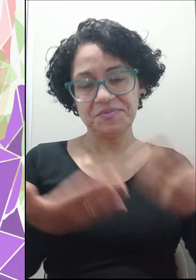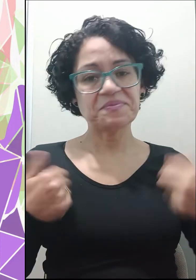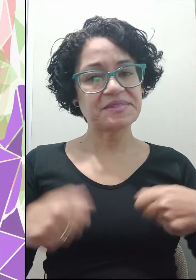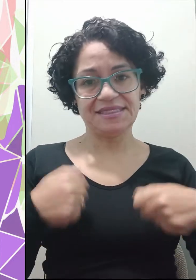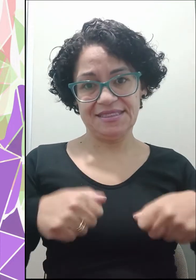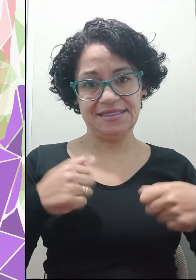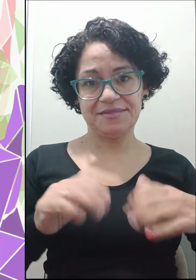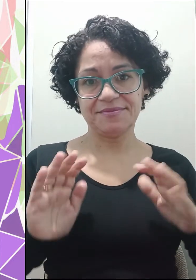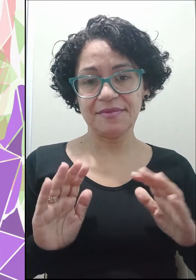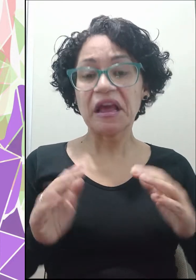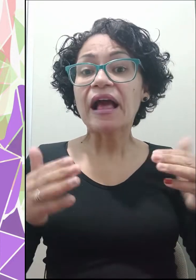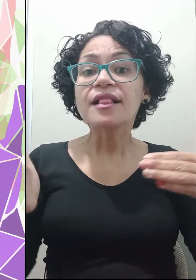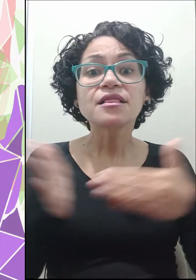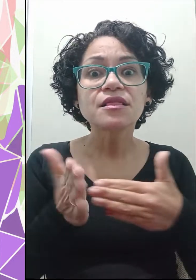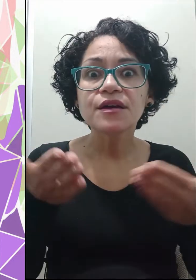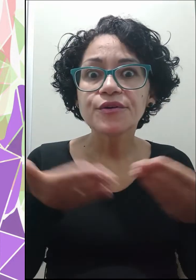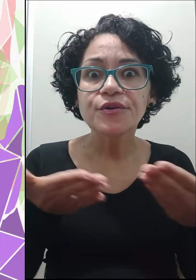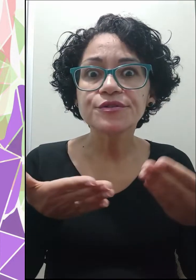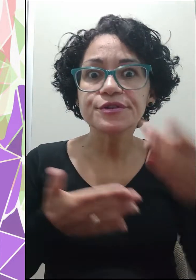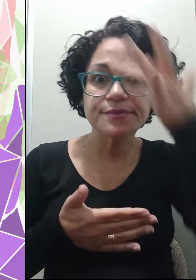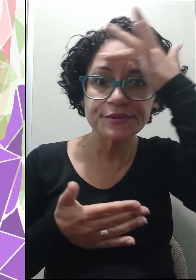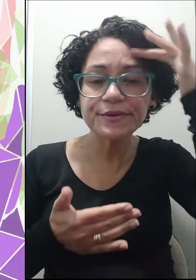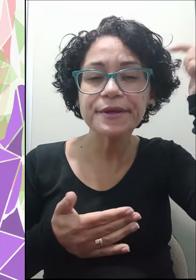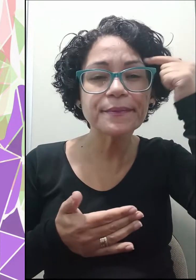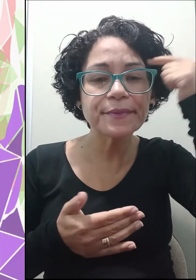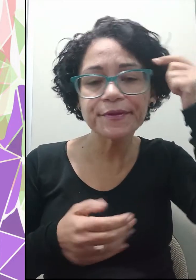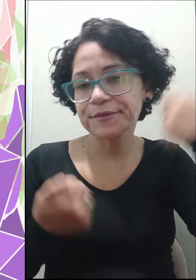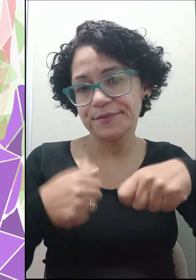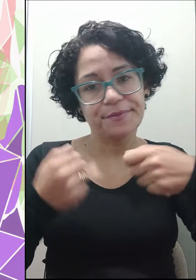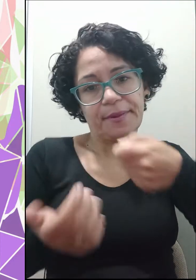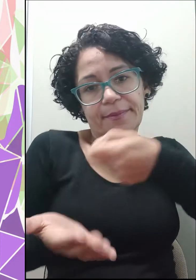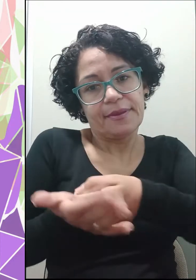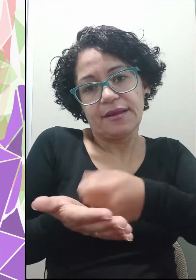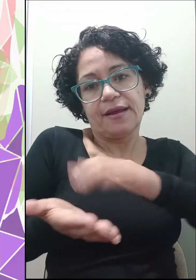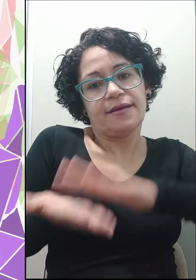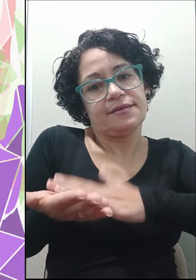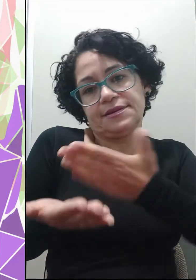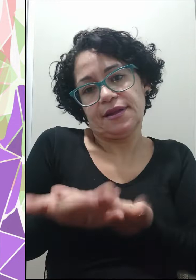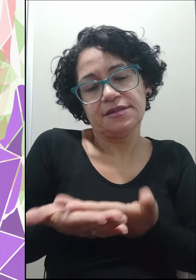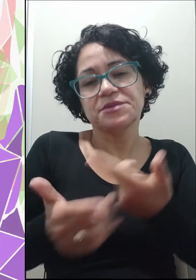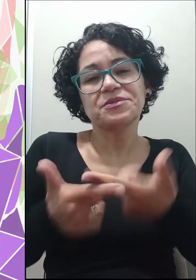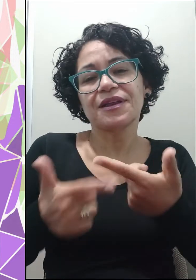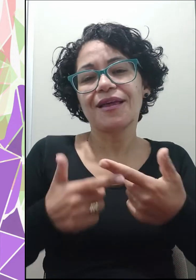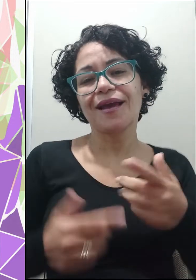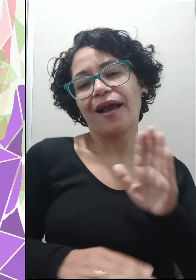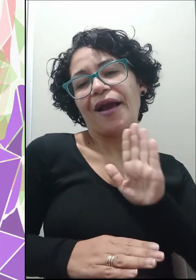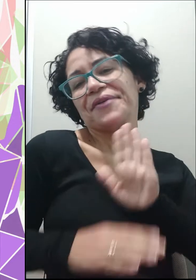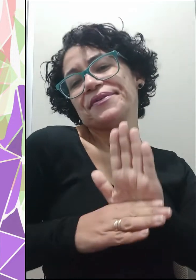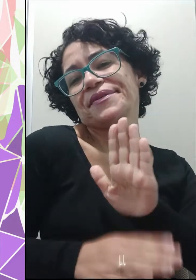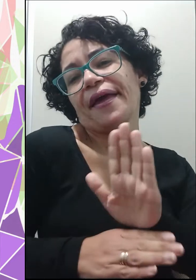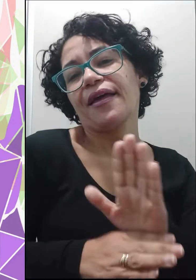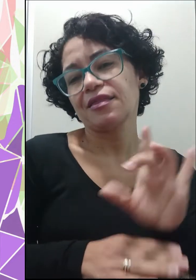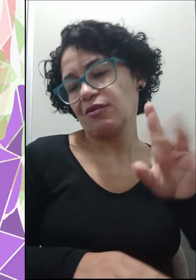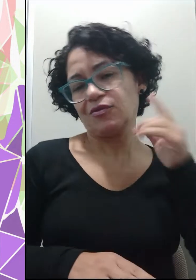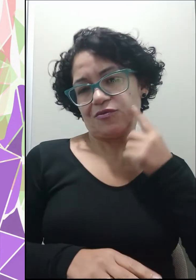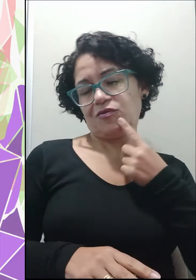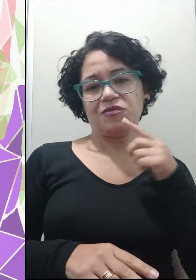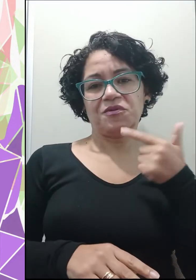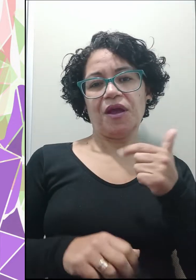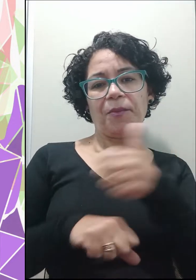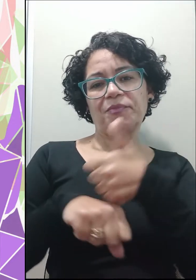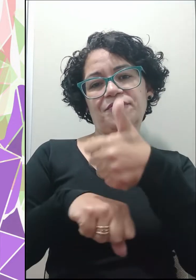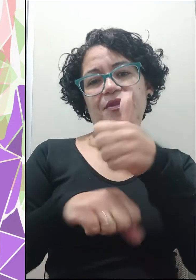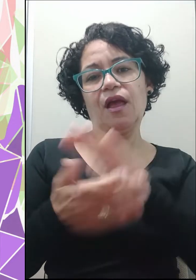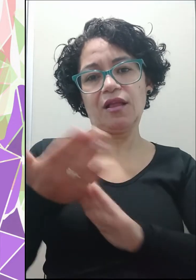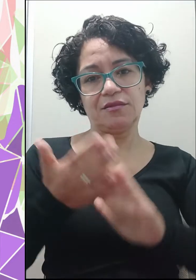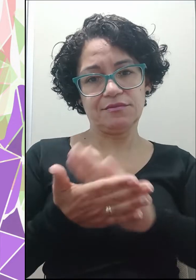hoje, persiste a compreensão de que a atuação do intérprete seria para ajudar o surdo.